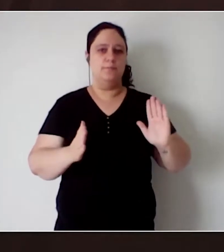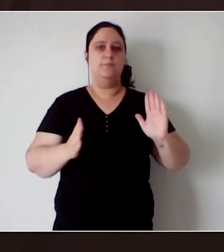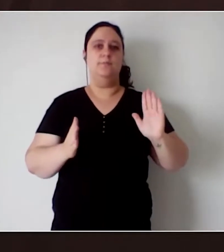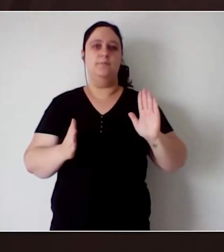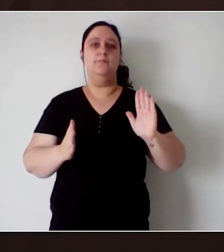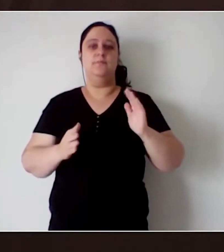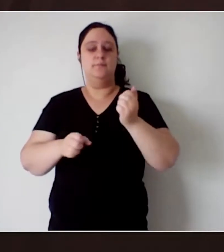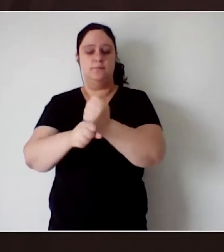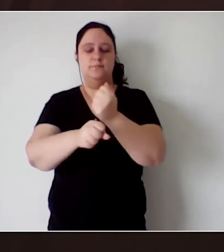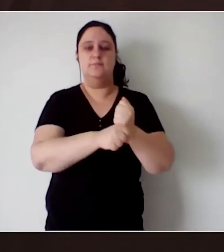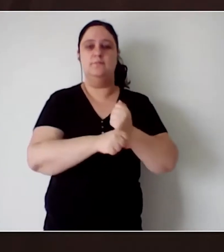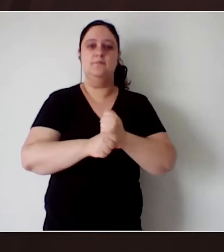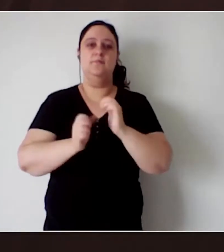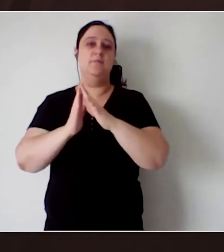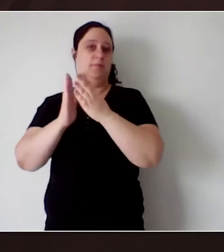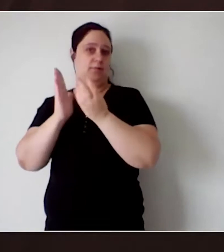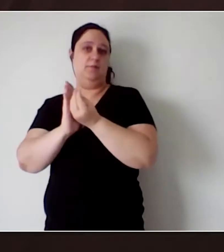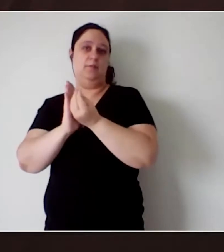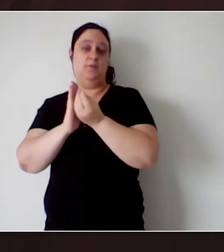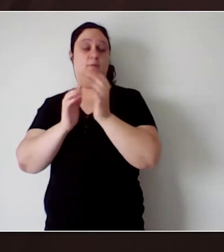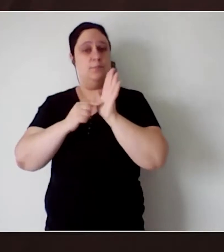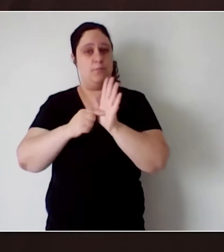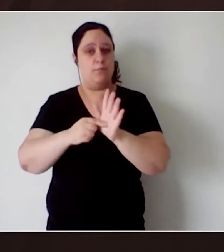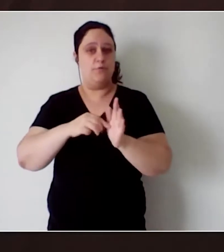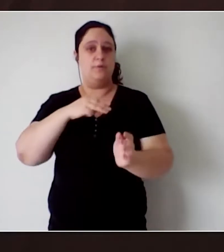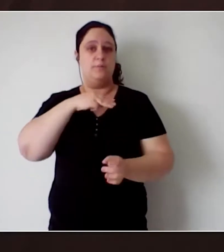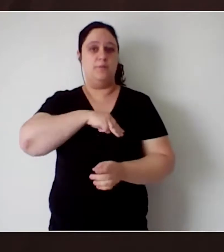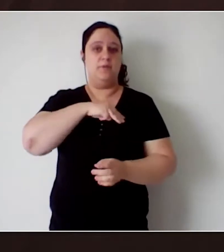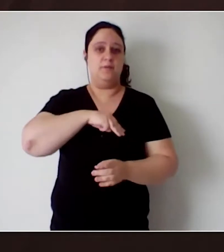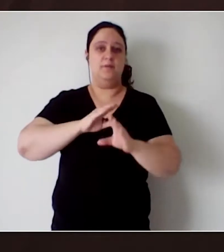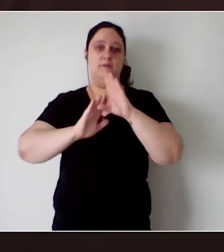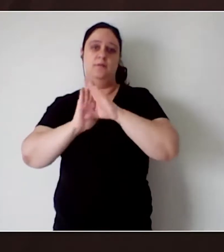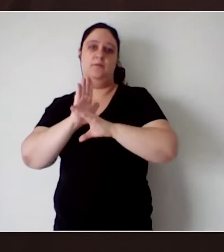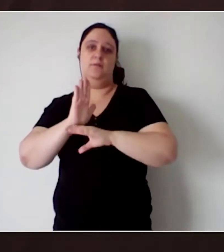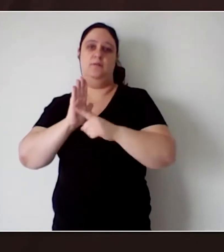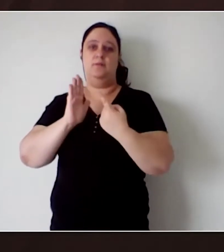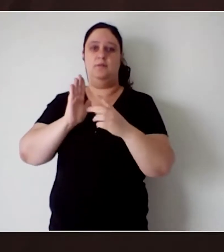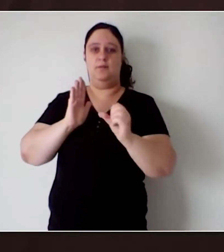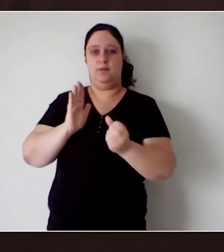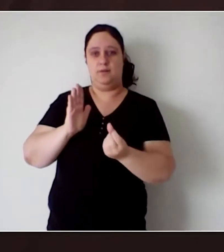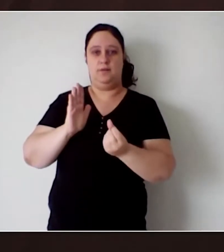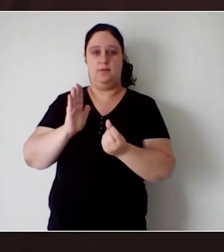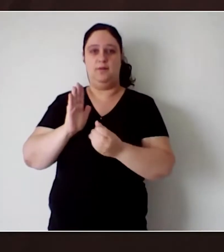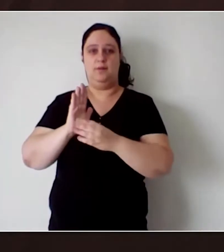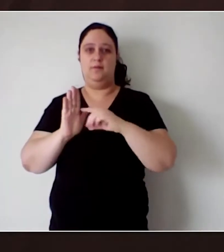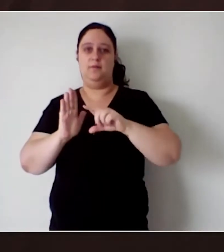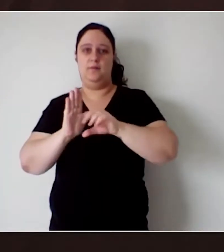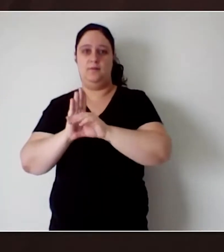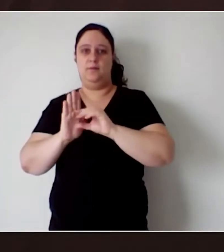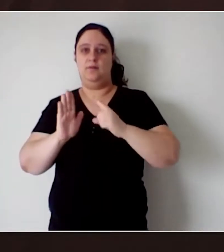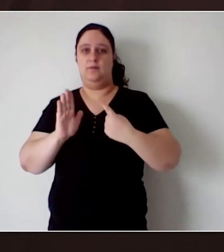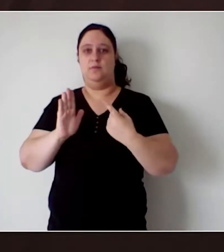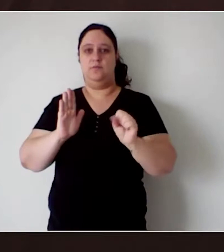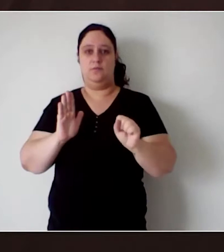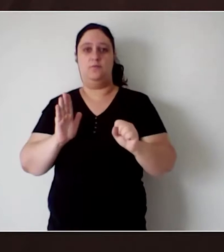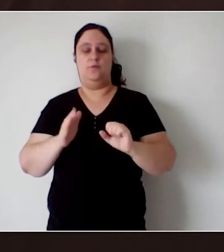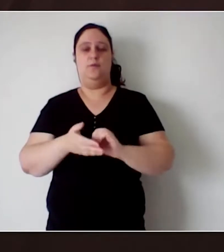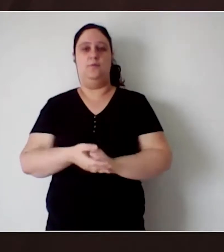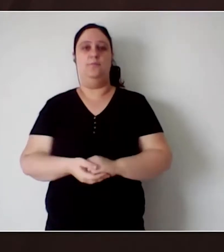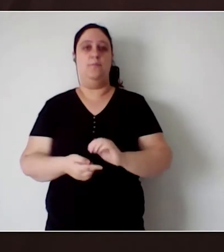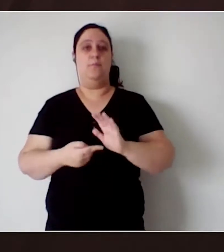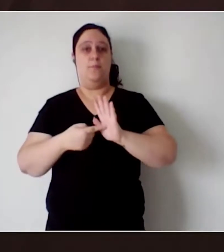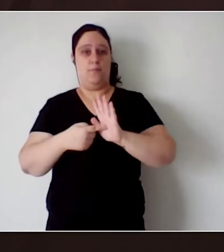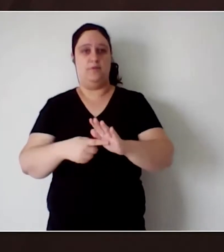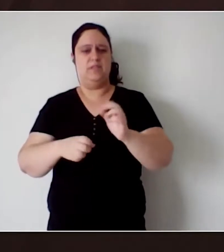que isso está em Mateus 16, versículo 18, ele disse: edificarei a minha igreja e as portas